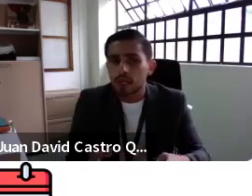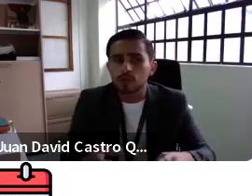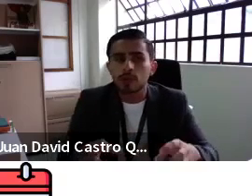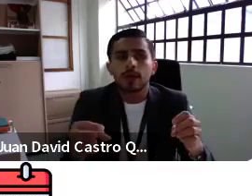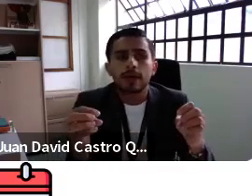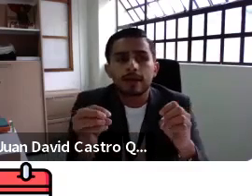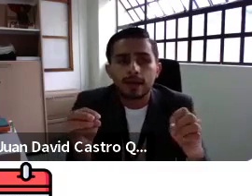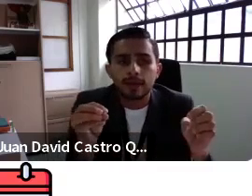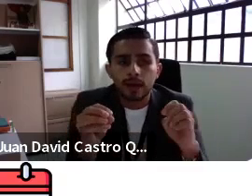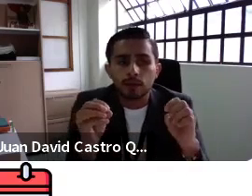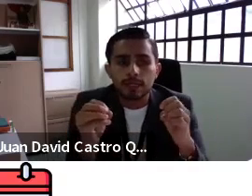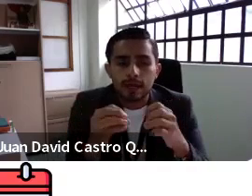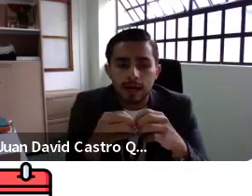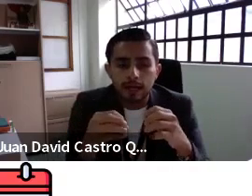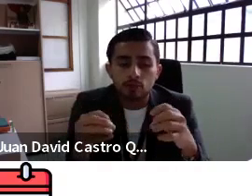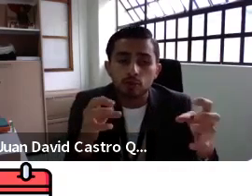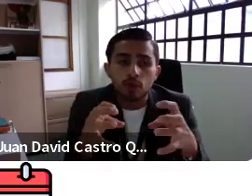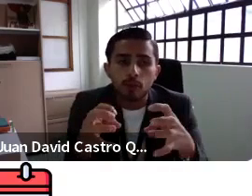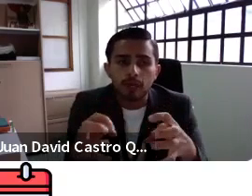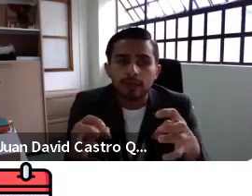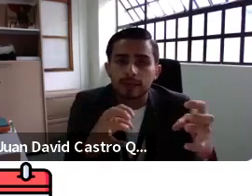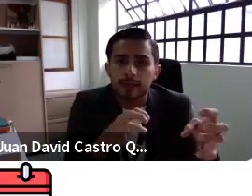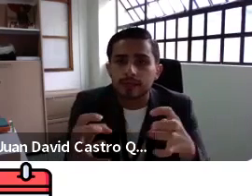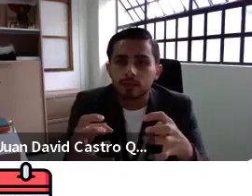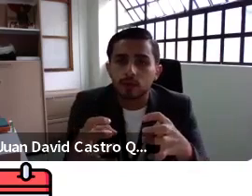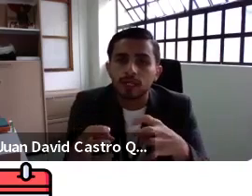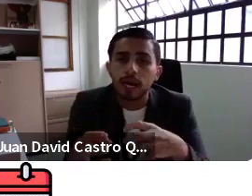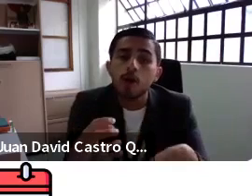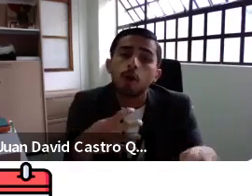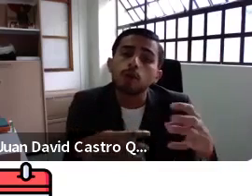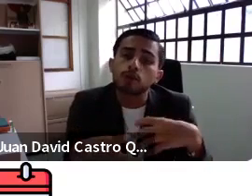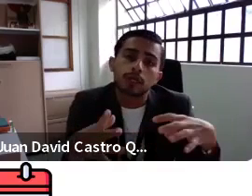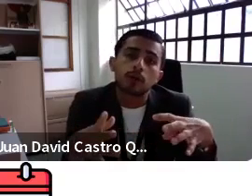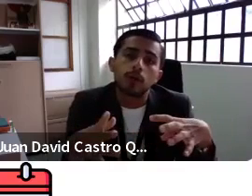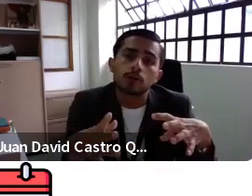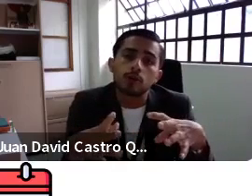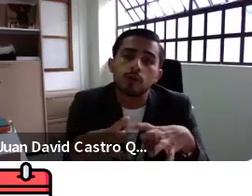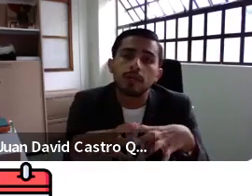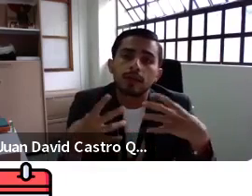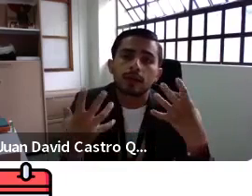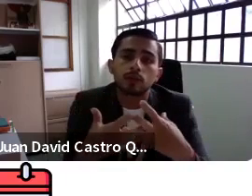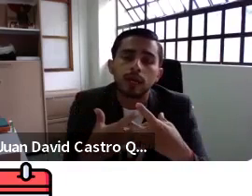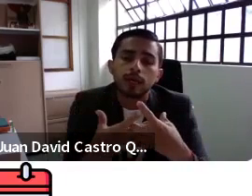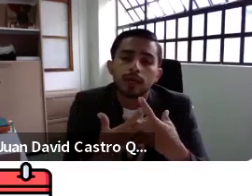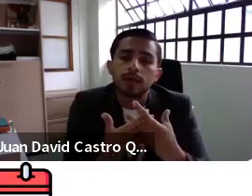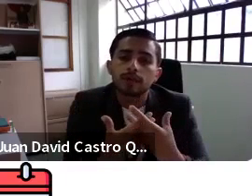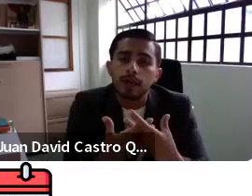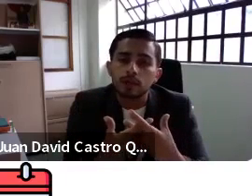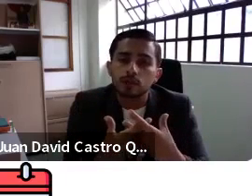años, esa, digamos, esos dos componentes de ciencia y tecnología juntos articulados, interactúan entre ellos